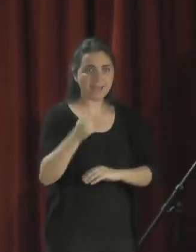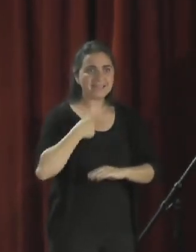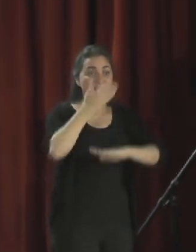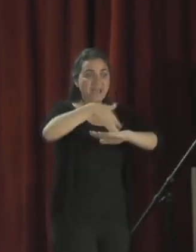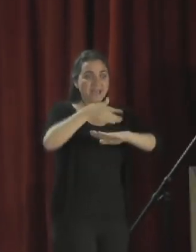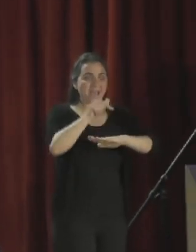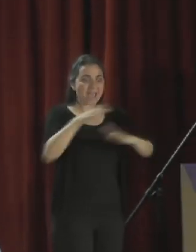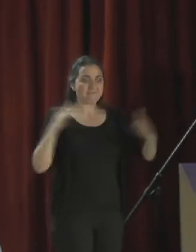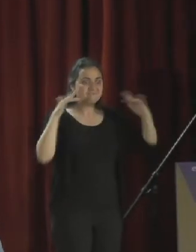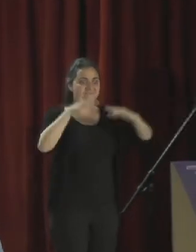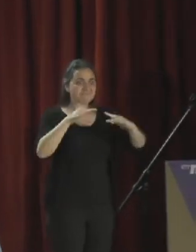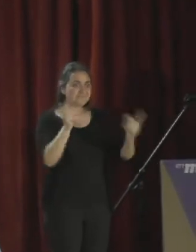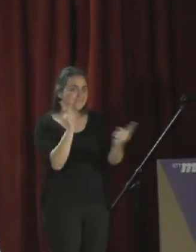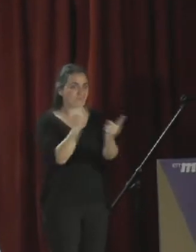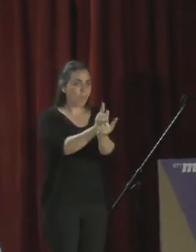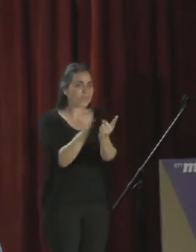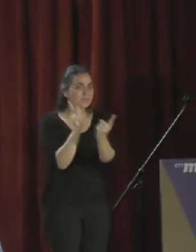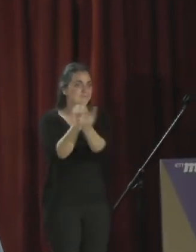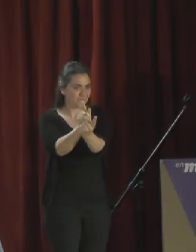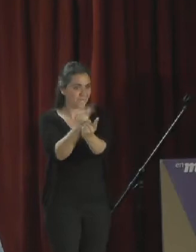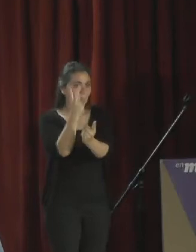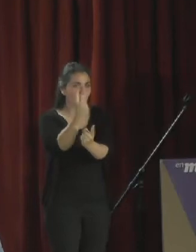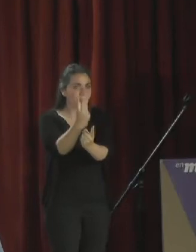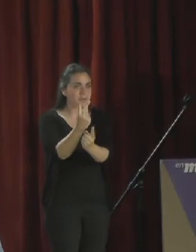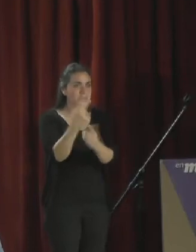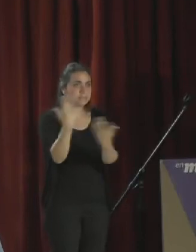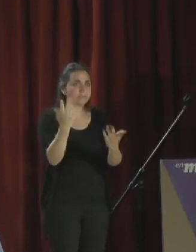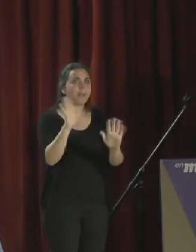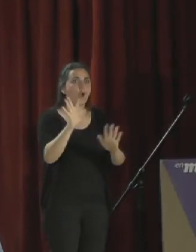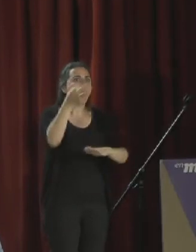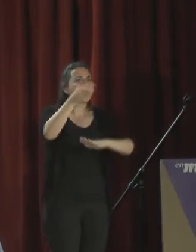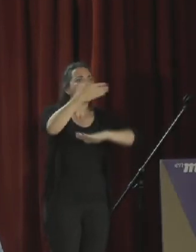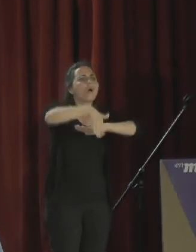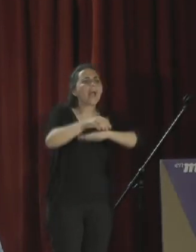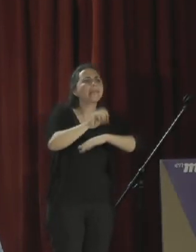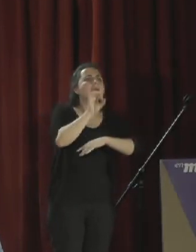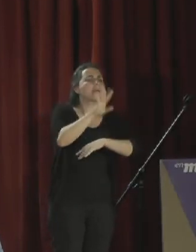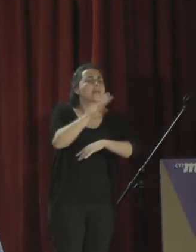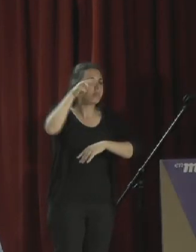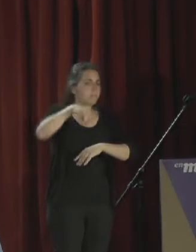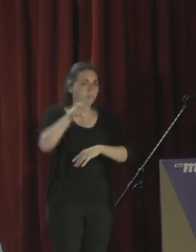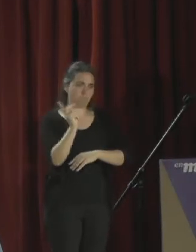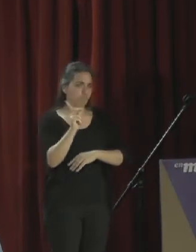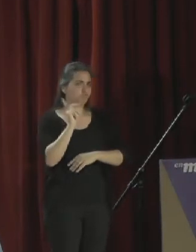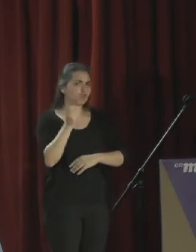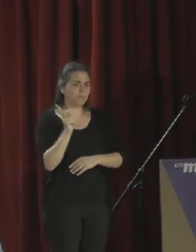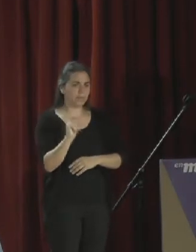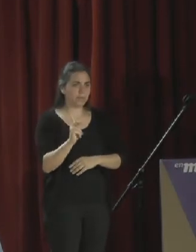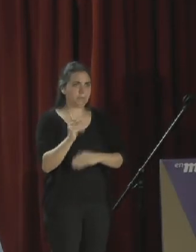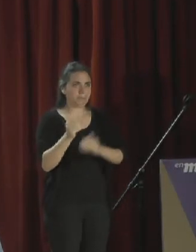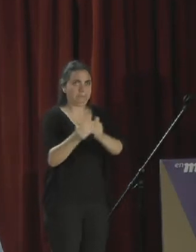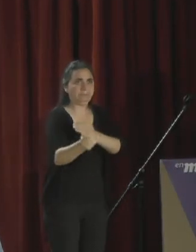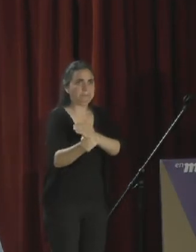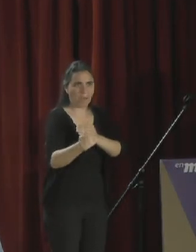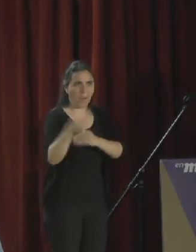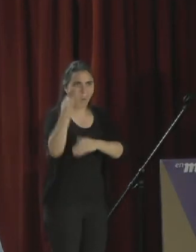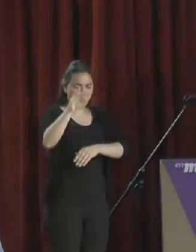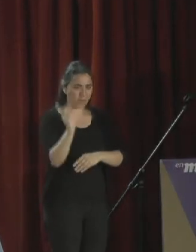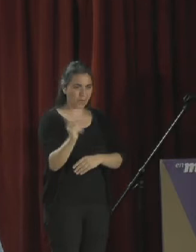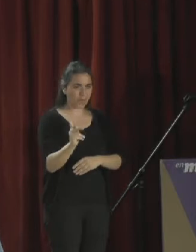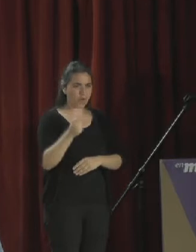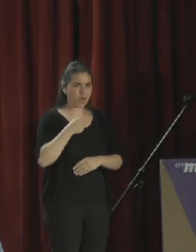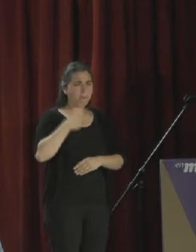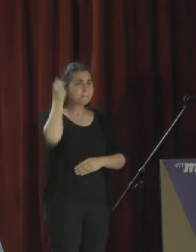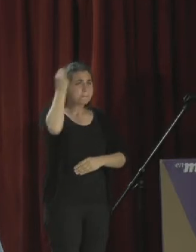do espazo-tempo, pero non foi o único, non é o único, non será o único. Creo que vivimos nun país,